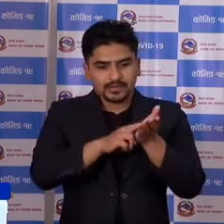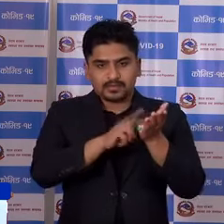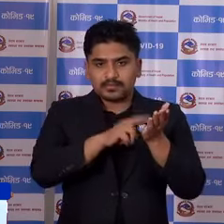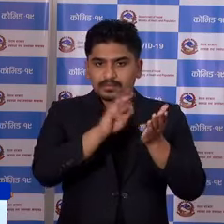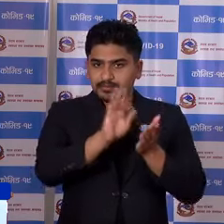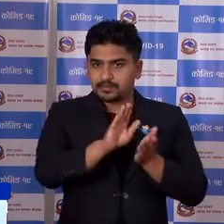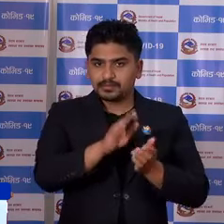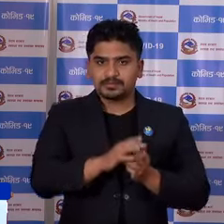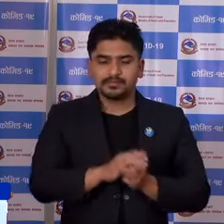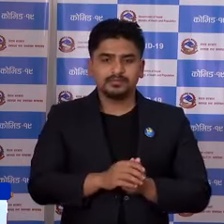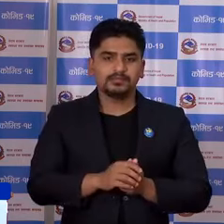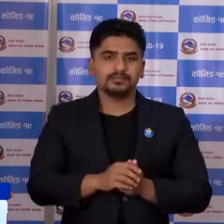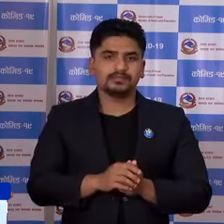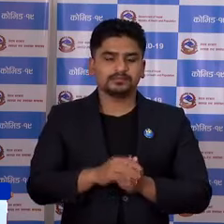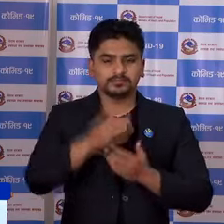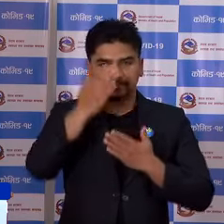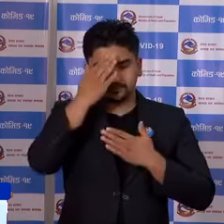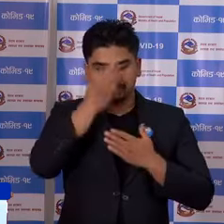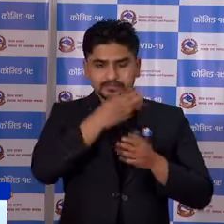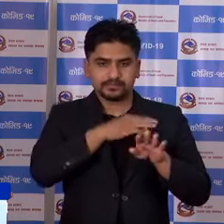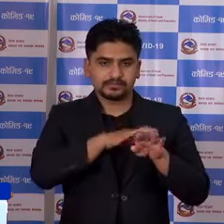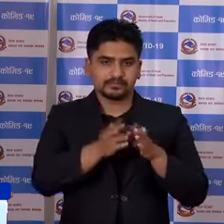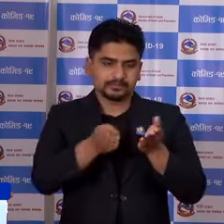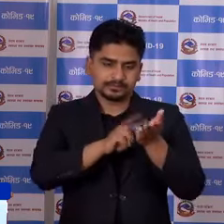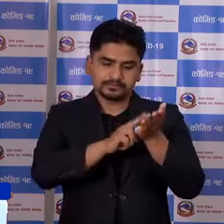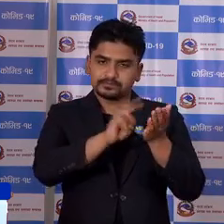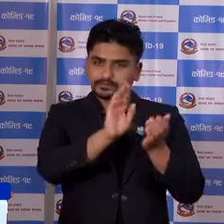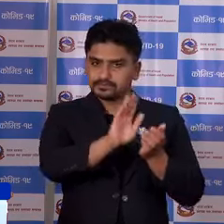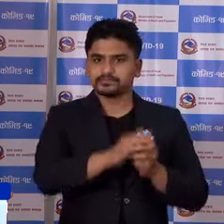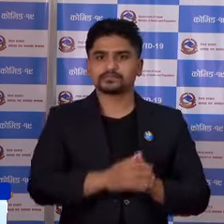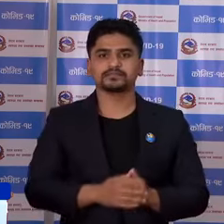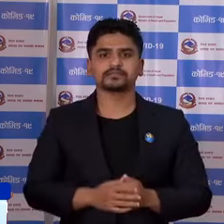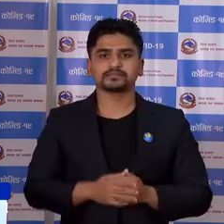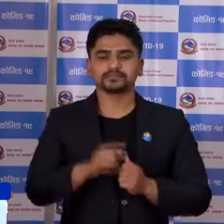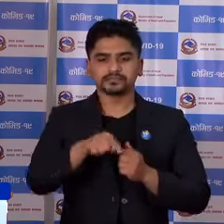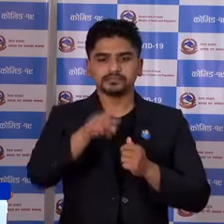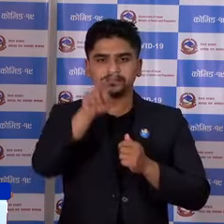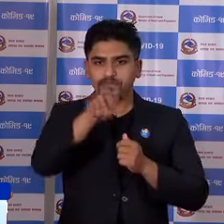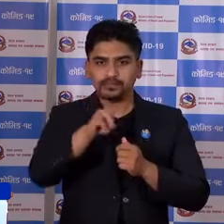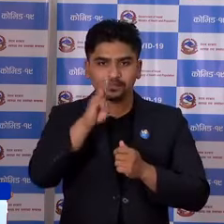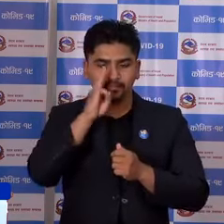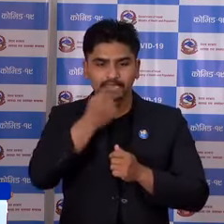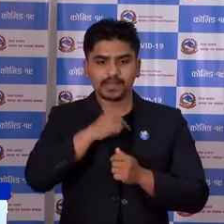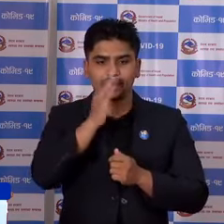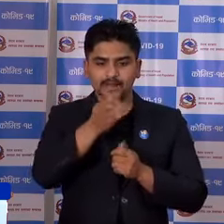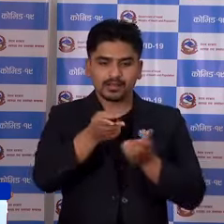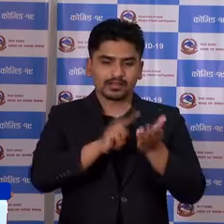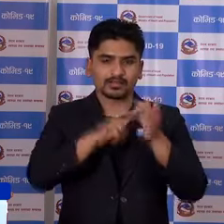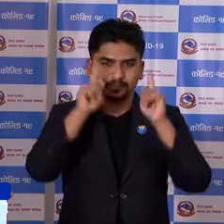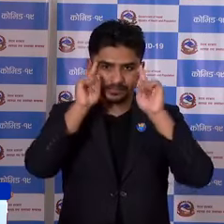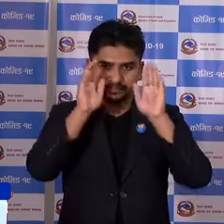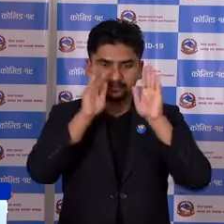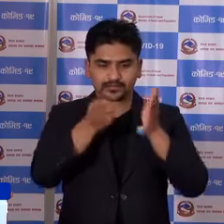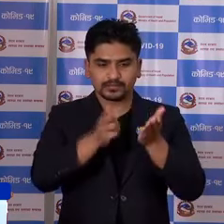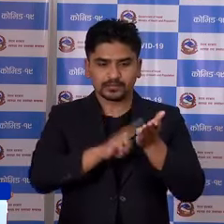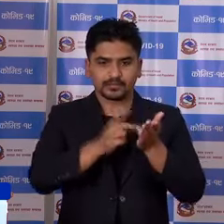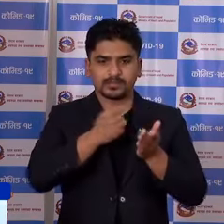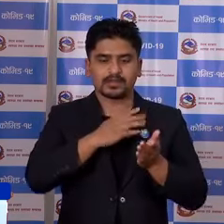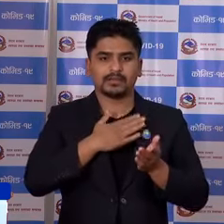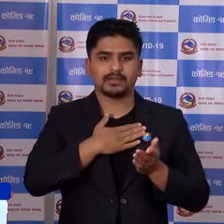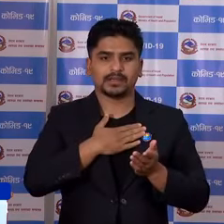छ, संक्रमितहरूको संख्या पनि बढ्दै गएको छ। यो परिवेशमा हामीले थप सजगता, थप